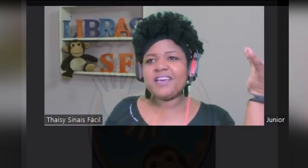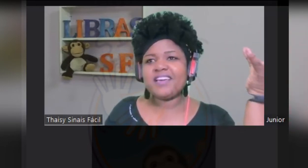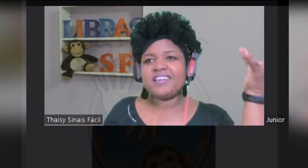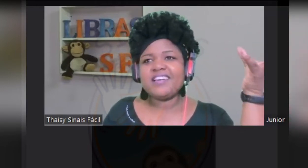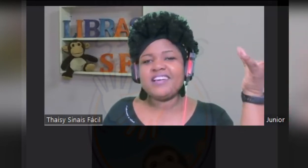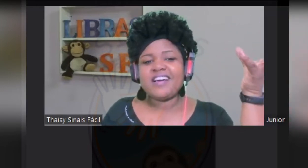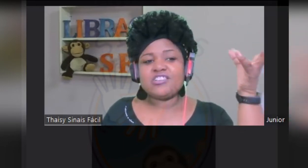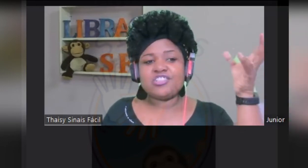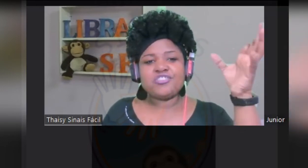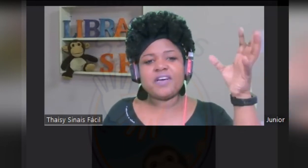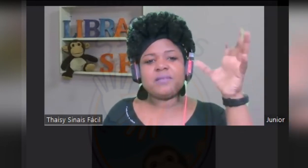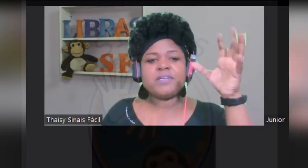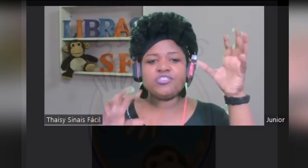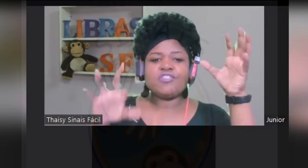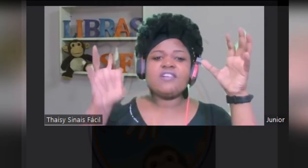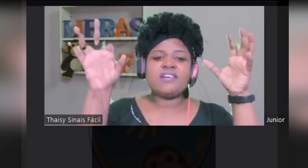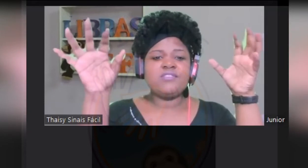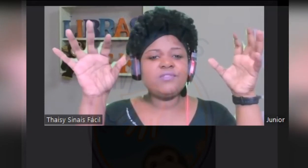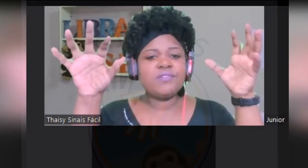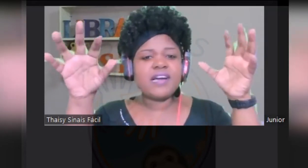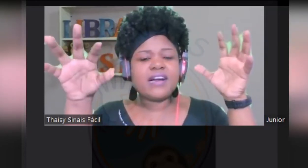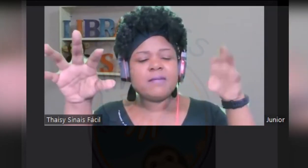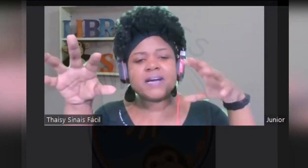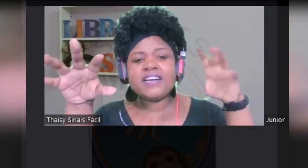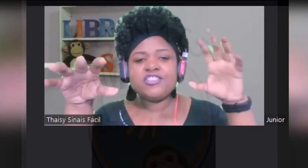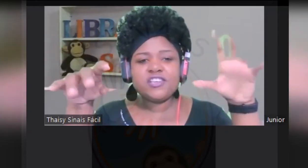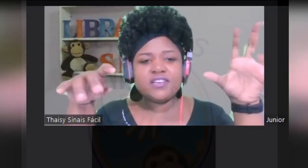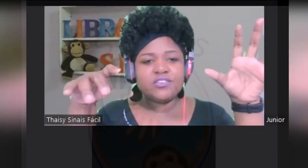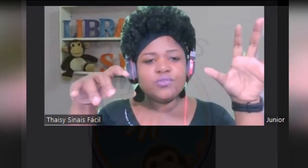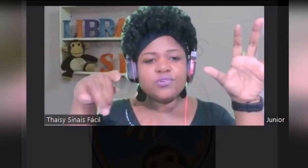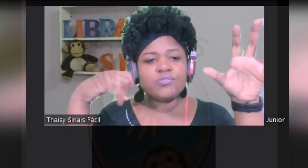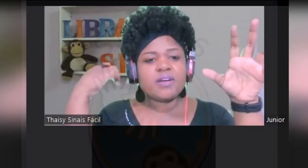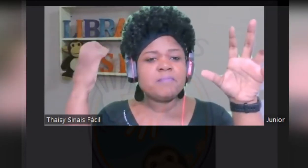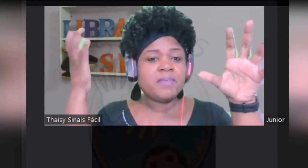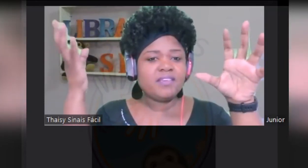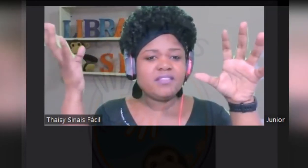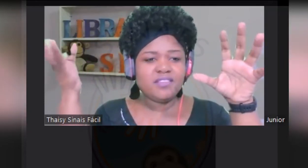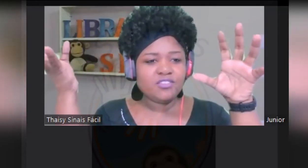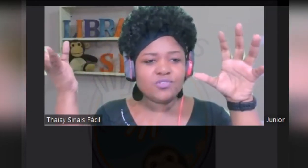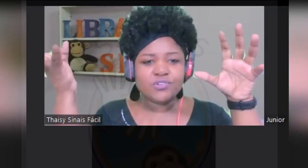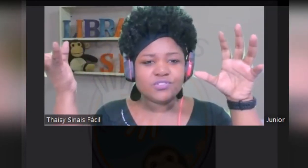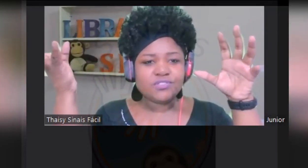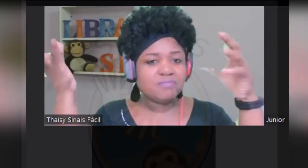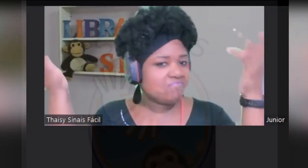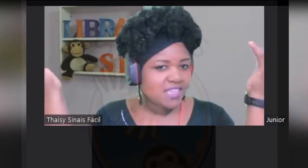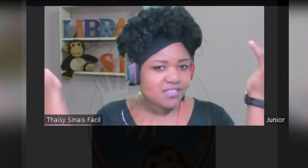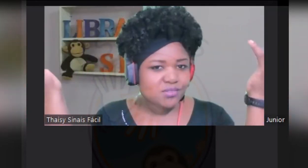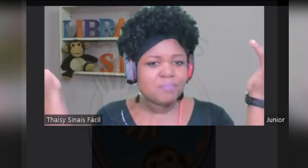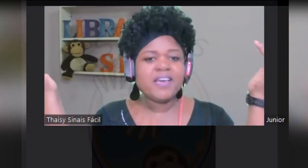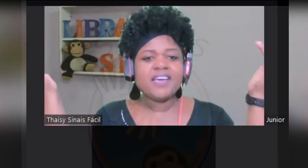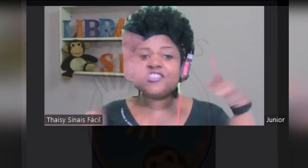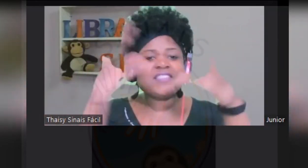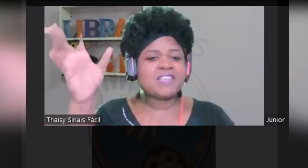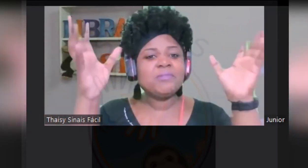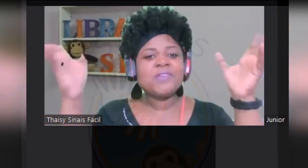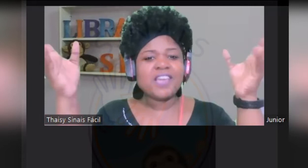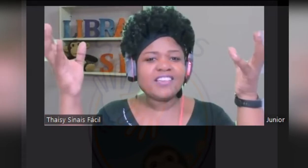também? A gente fala mandioca em um lugar, macaxeira em outro, aipim em outro, e tudo bem, a gente sabe do que